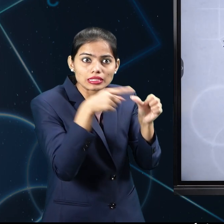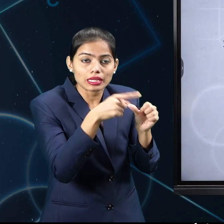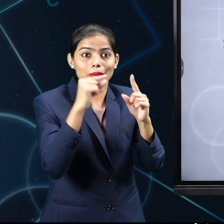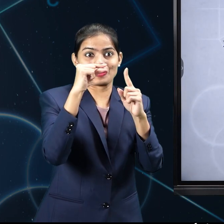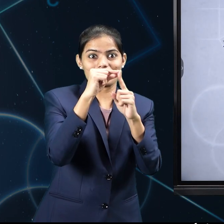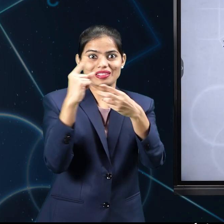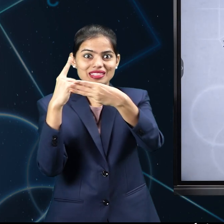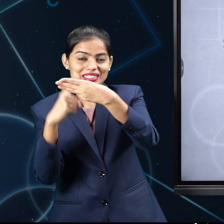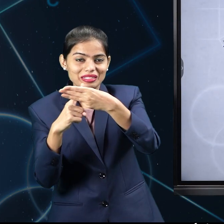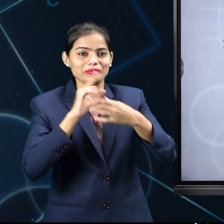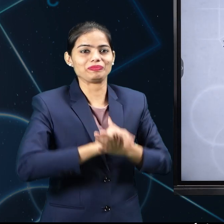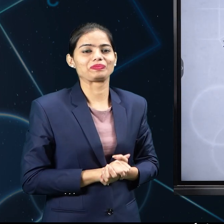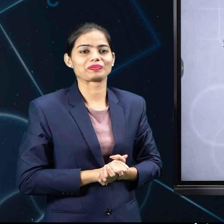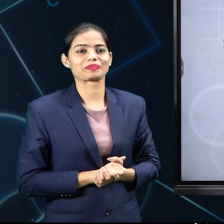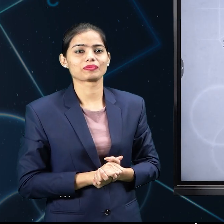संख्या.